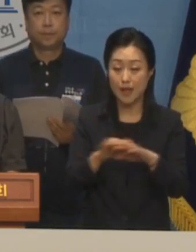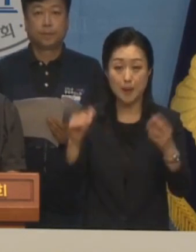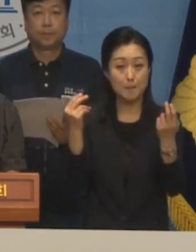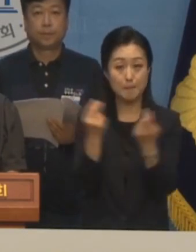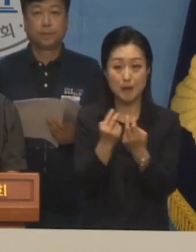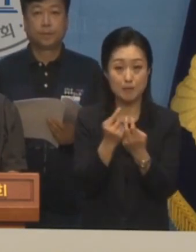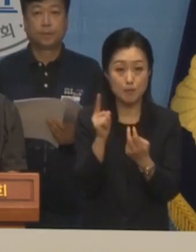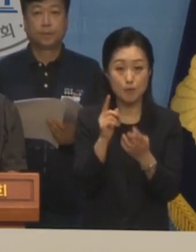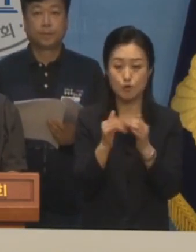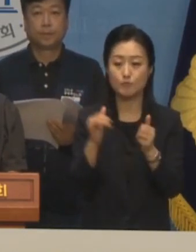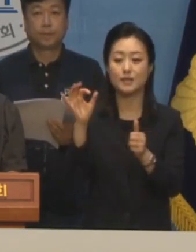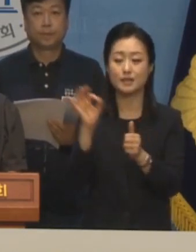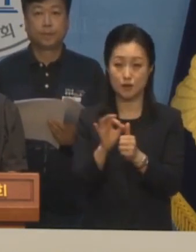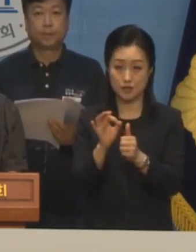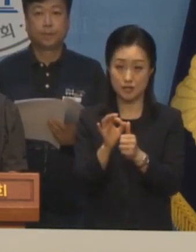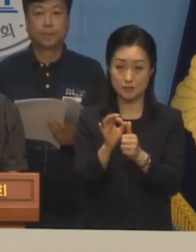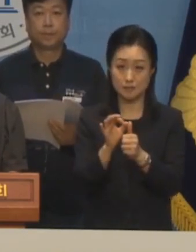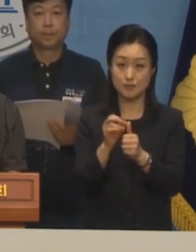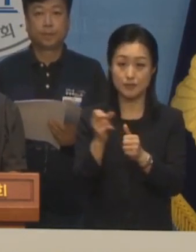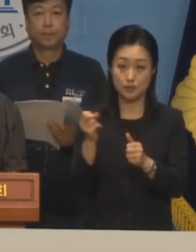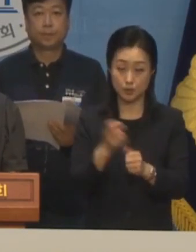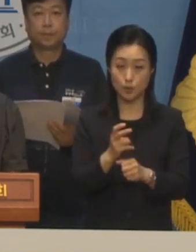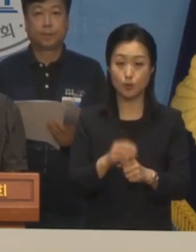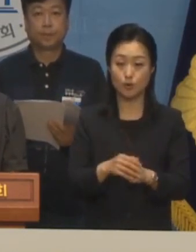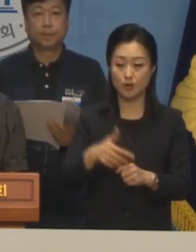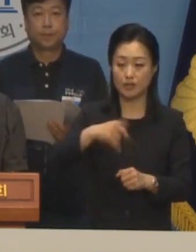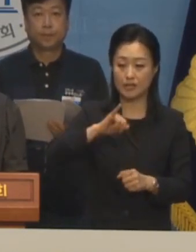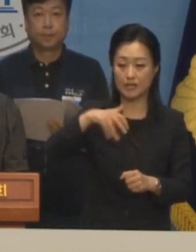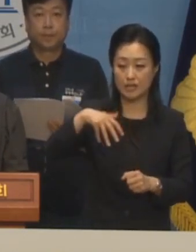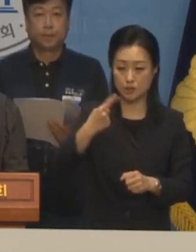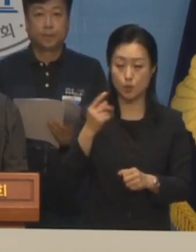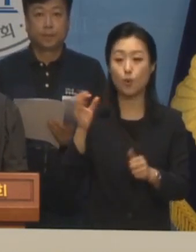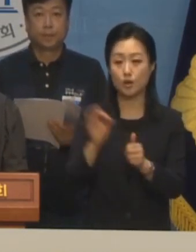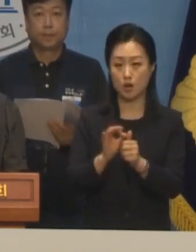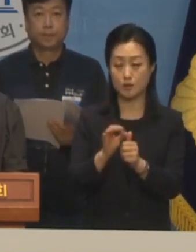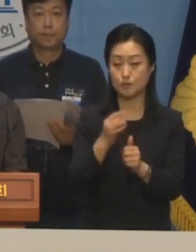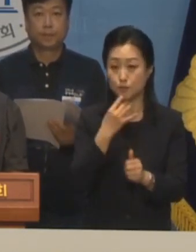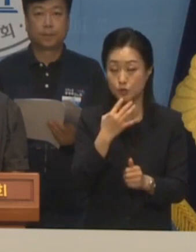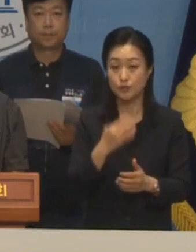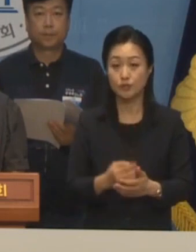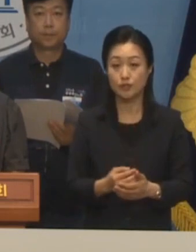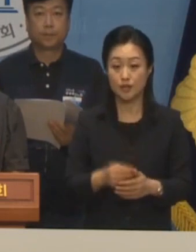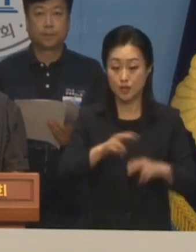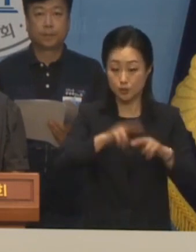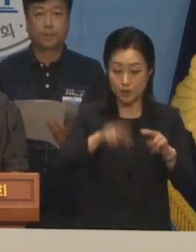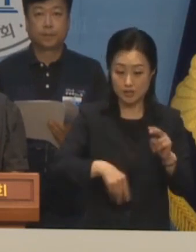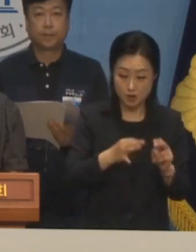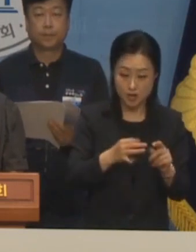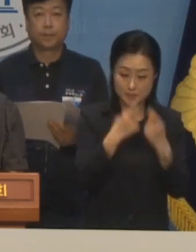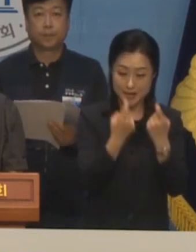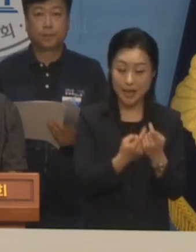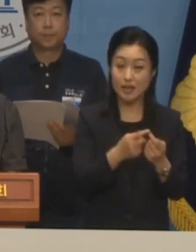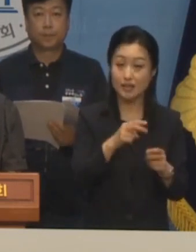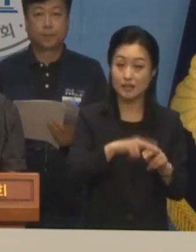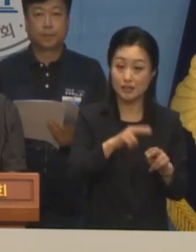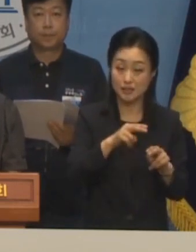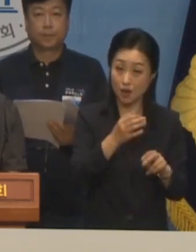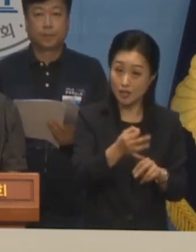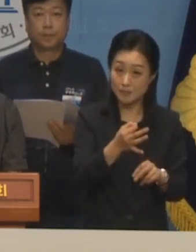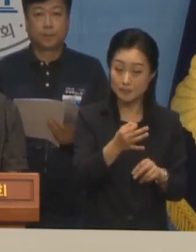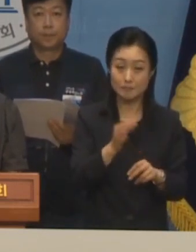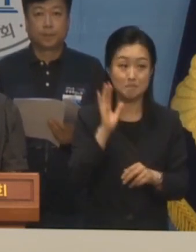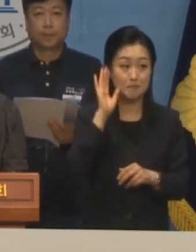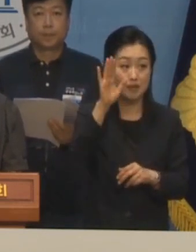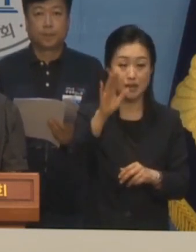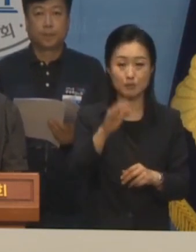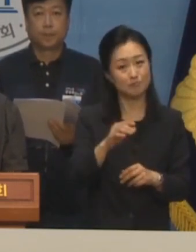대안은 국민연금, 기초연금 등 공적연금밖에 없습니다. 퇴직연금, 개인연금은 현재도 그렇고 미래에도